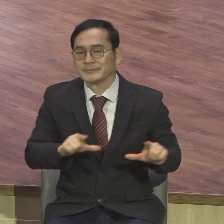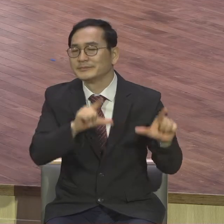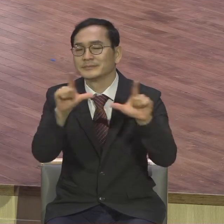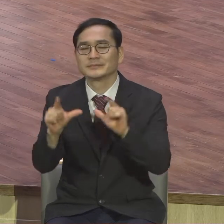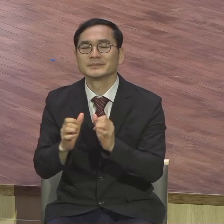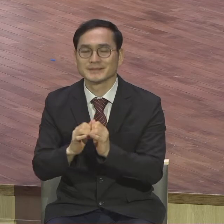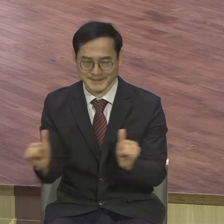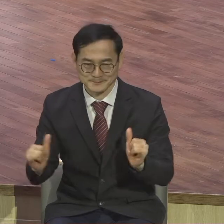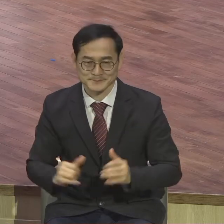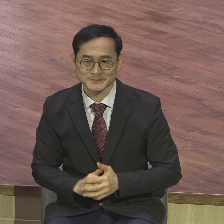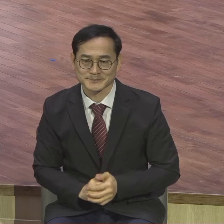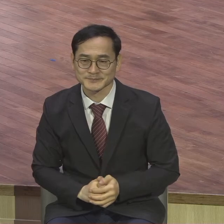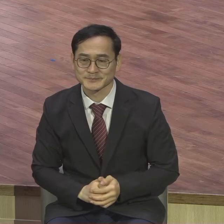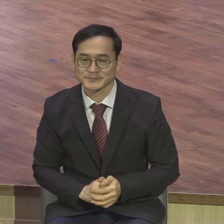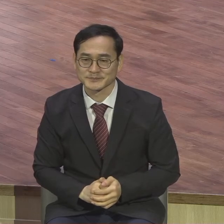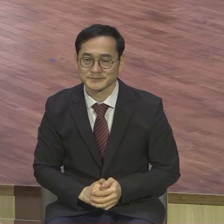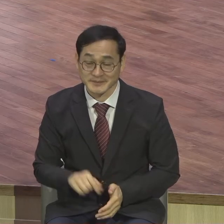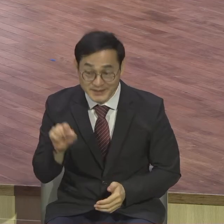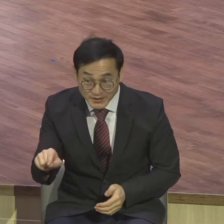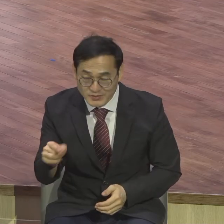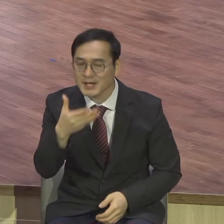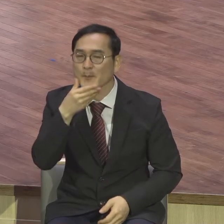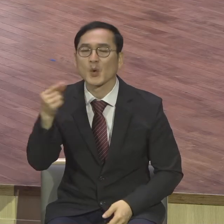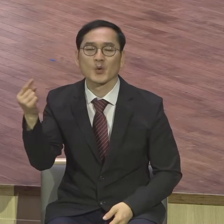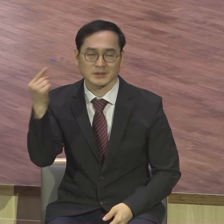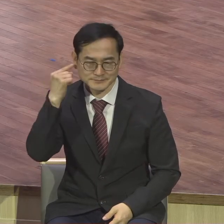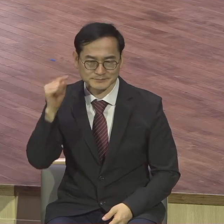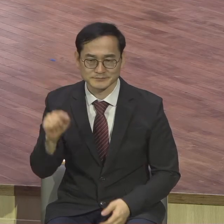복음이에요. 그런데 복음 몰라요.